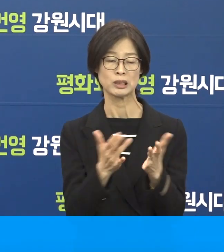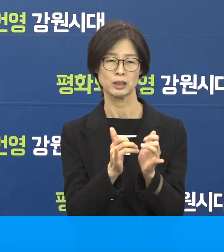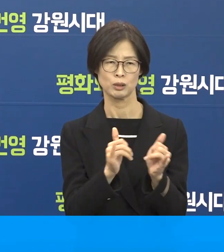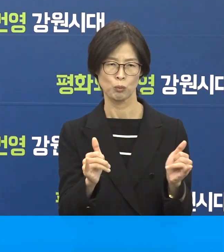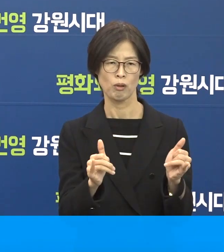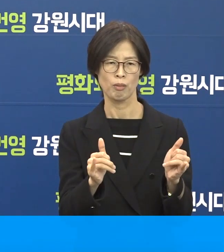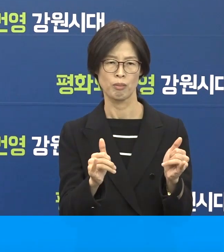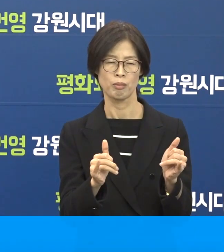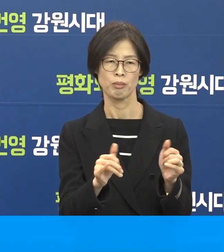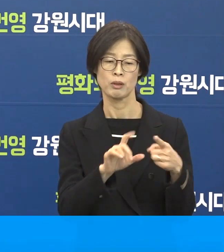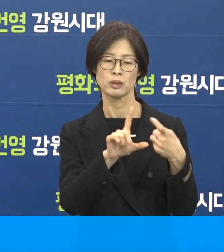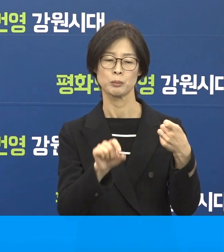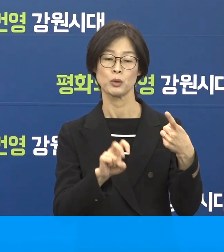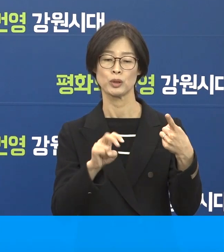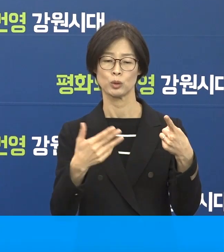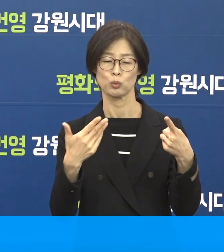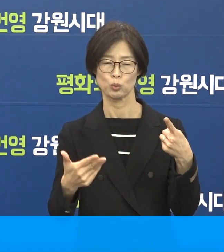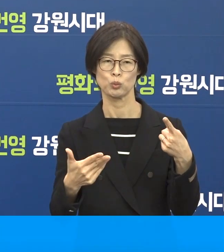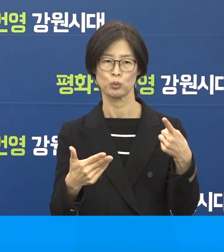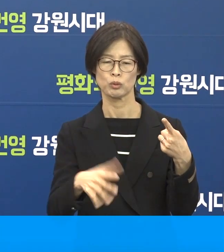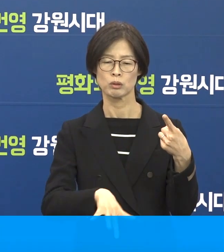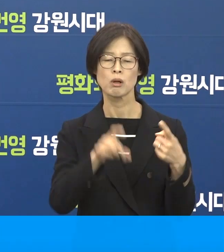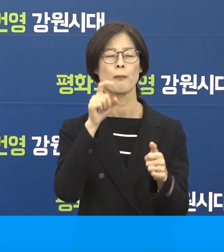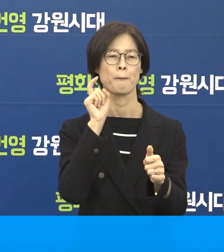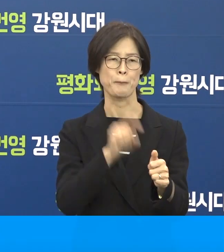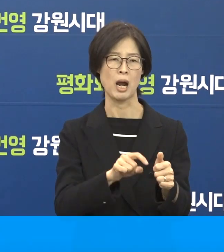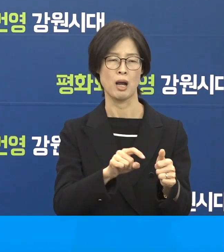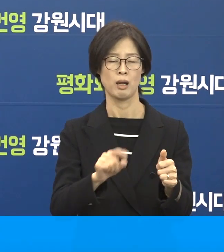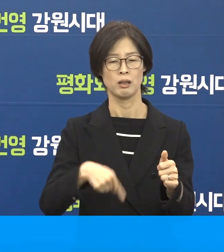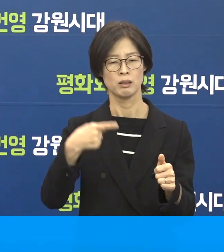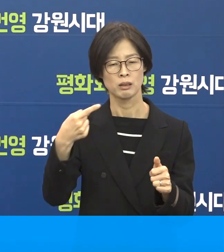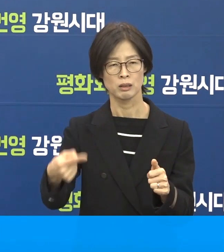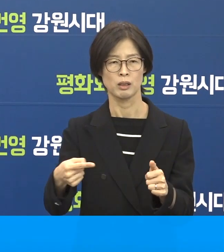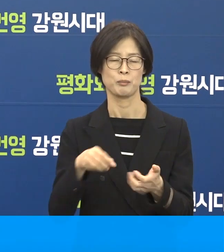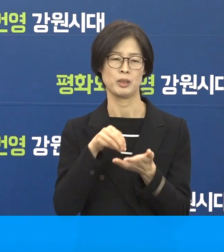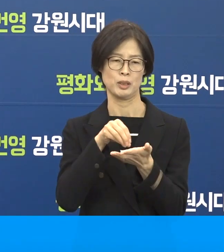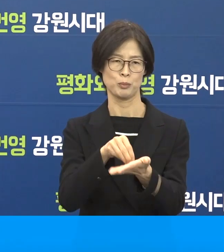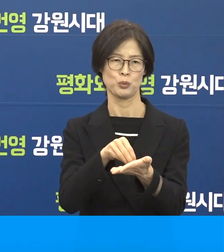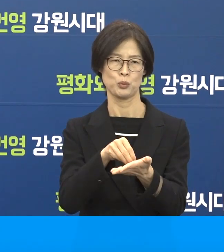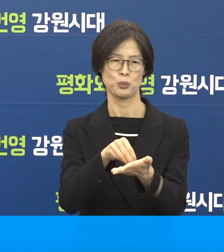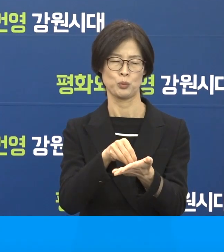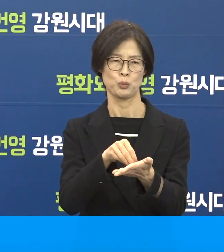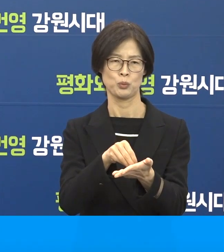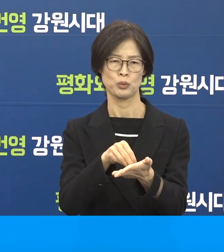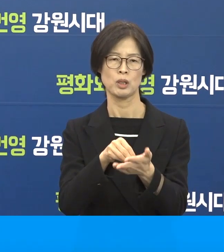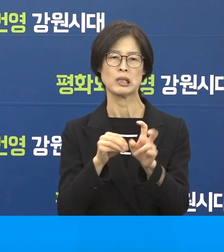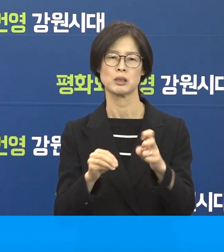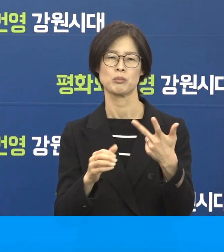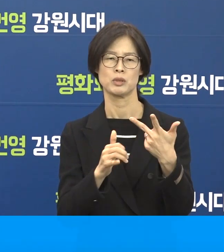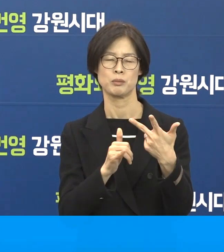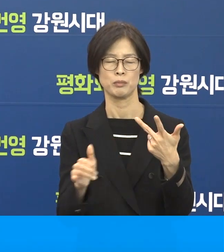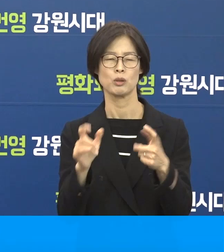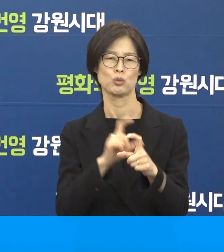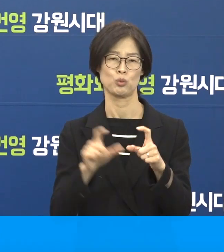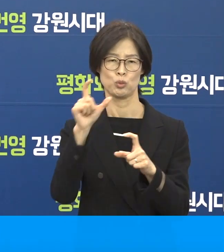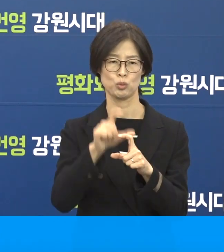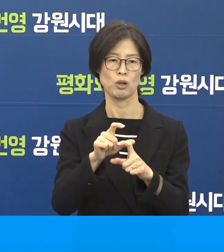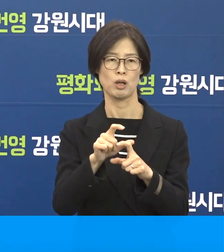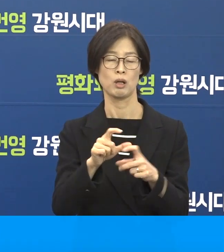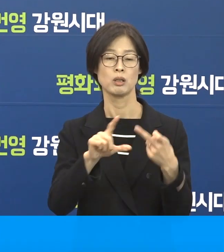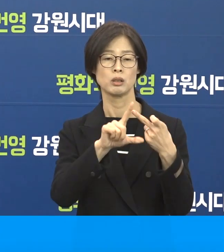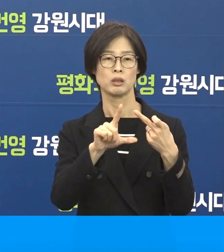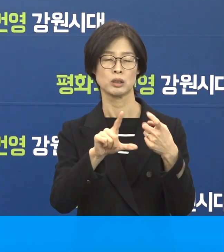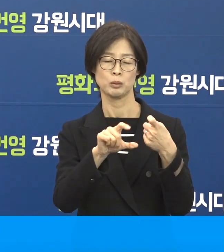근무하는 직원이 11월 29일 최초 확진된 이후 입소자 27명이 추가 확진되었고,